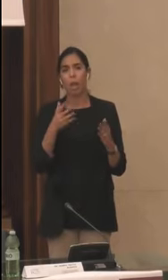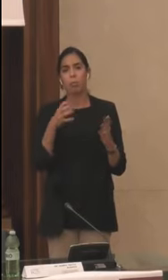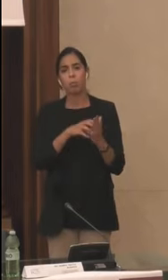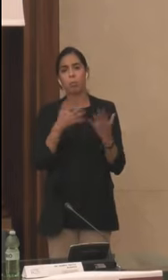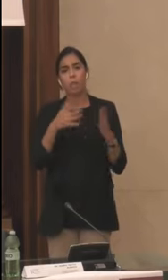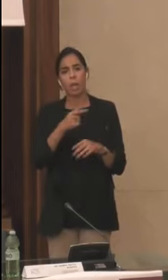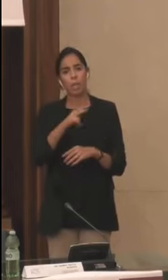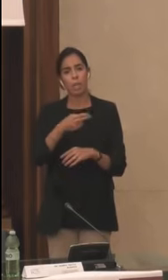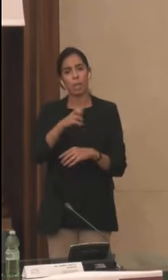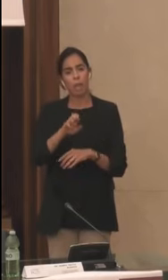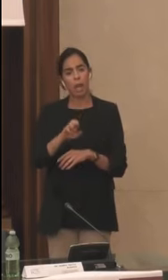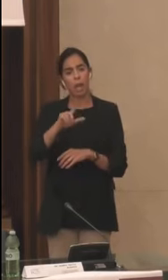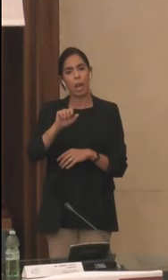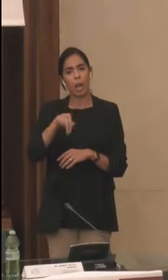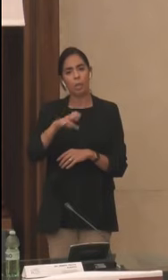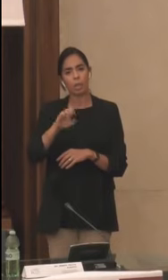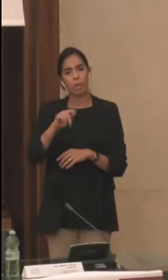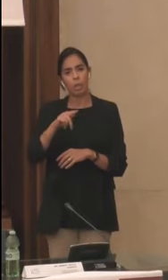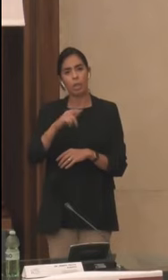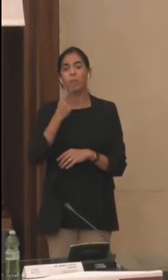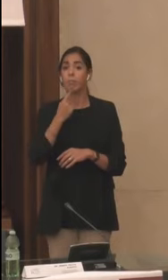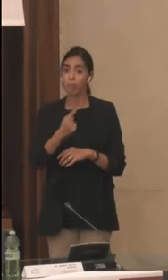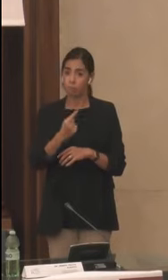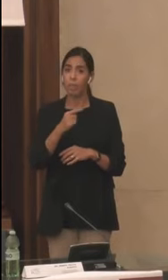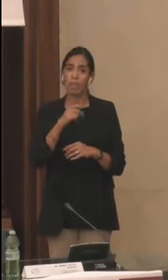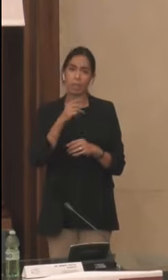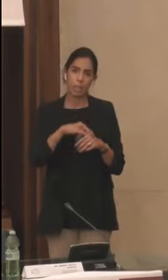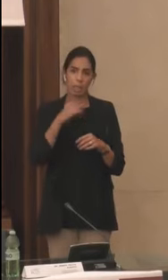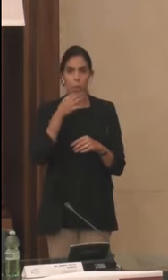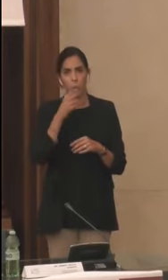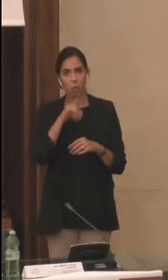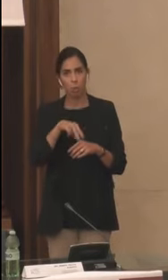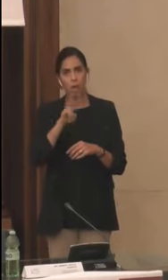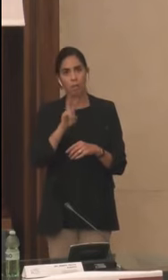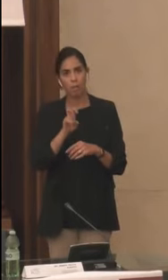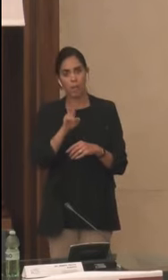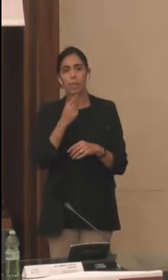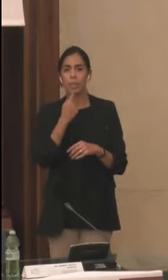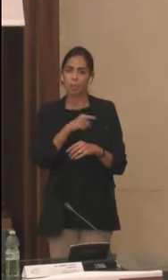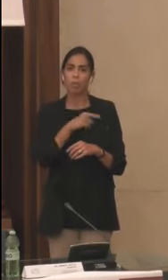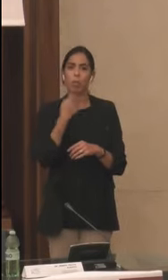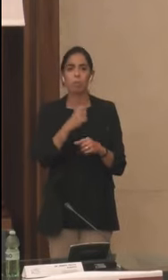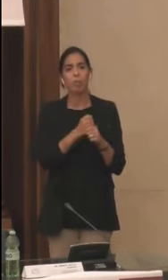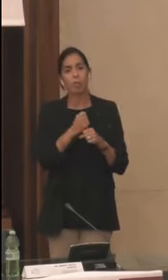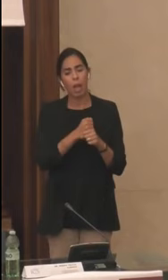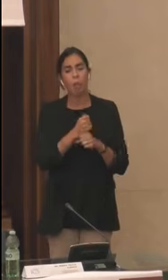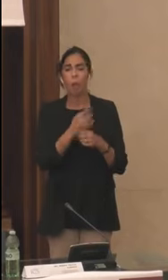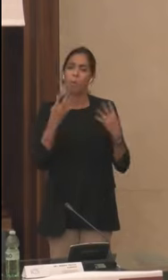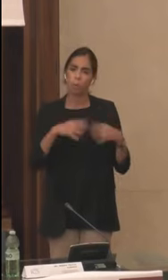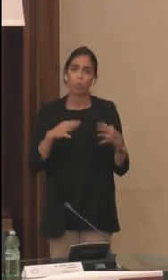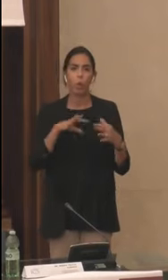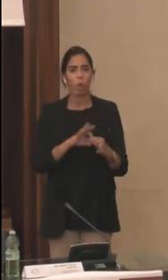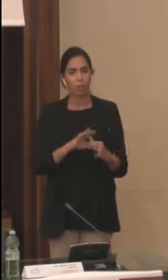reduce los síntomas, reduce la hospitalización, disminuye la mortalidad. Ese está publicado en el Clínica Medical